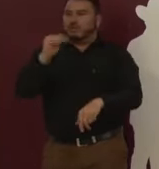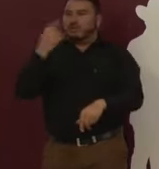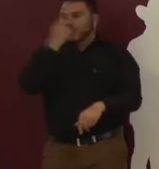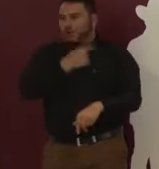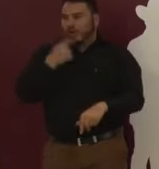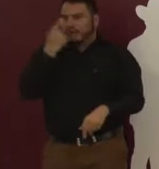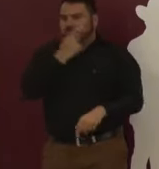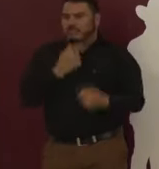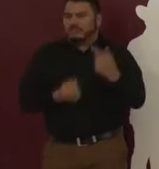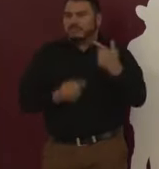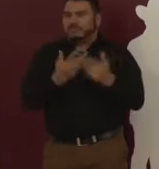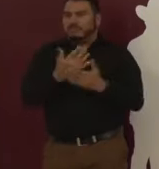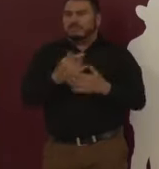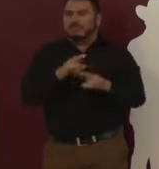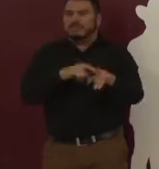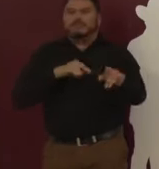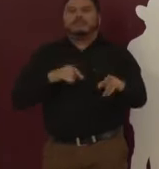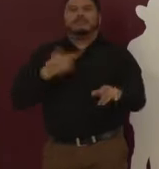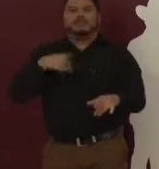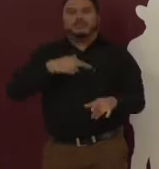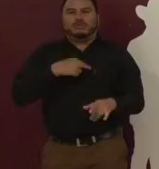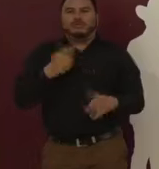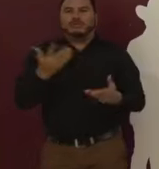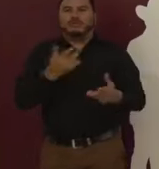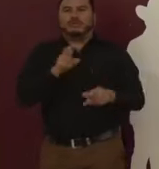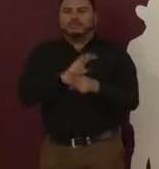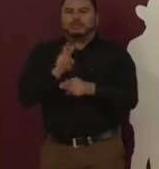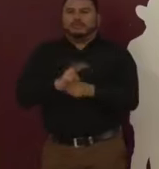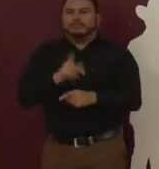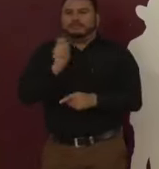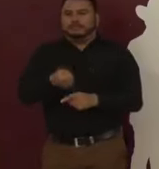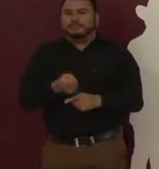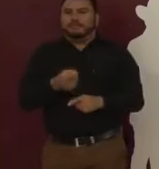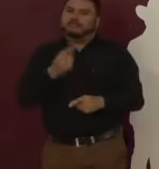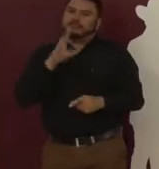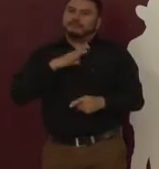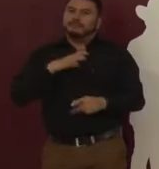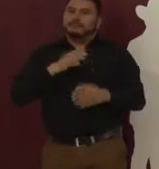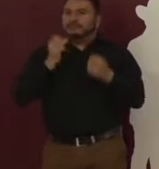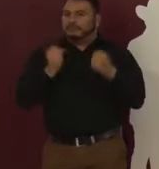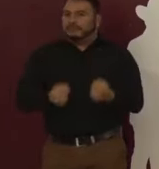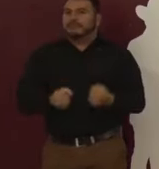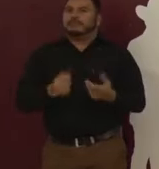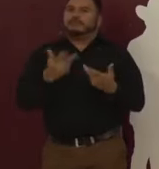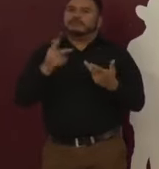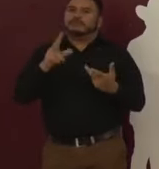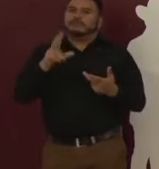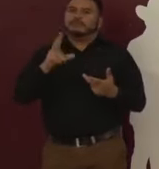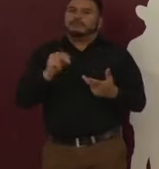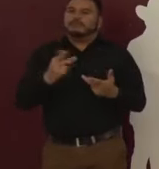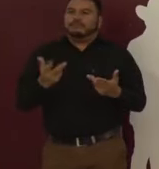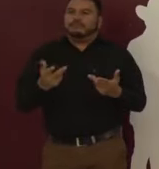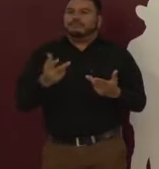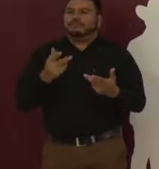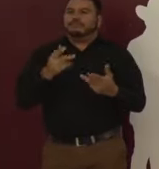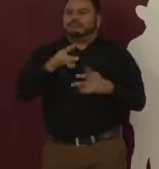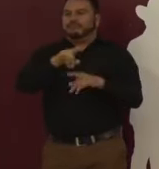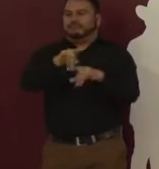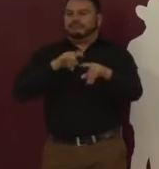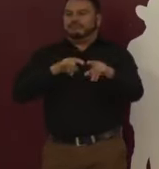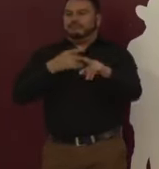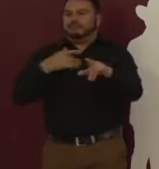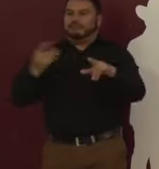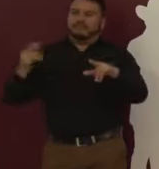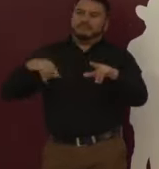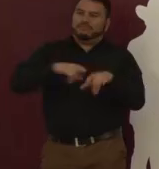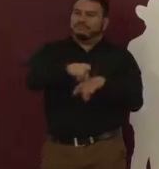horas. Lo que vamos a estar nosotros vigilando es de que haya la seguridad, de que no corten fila a